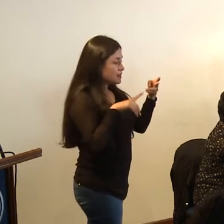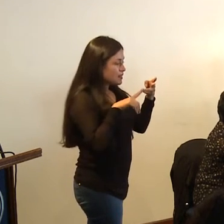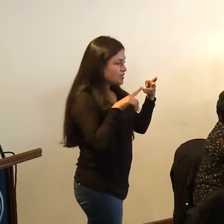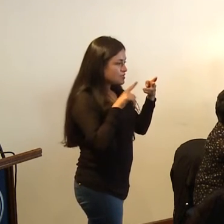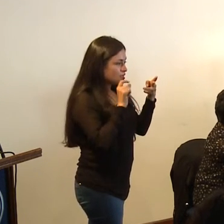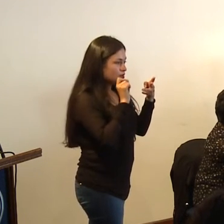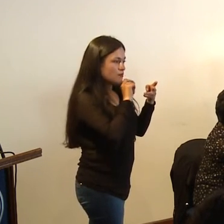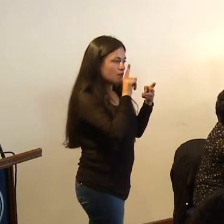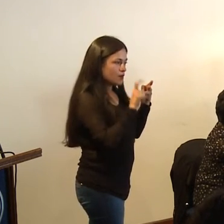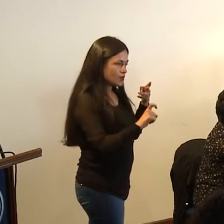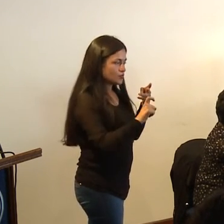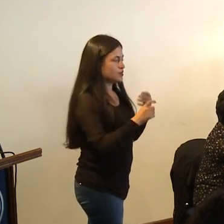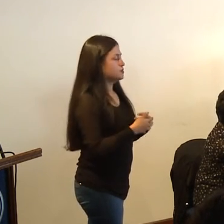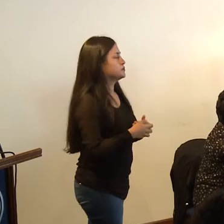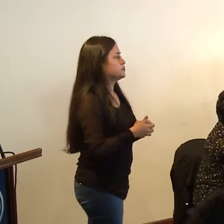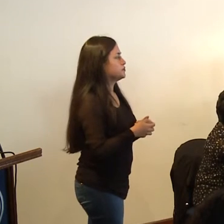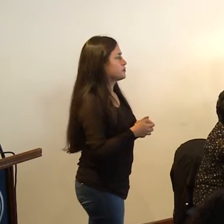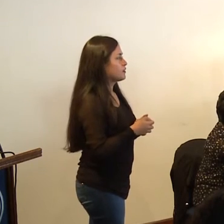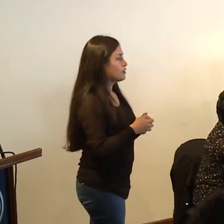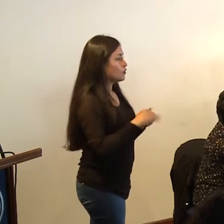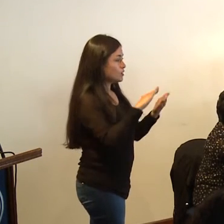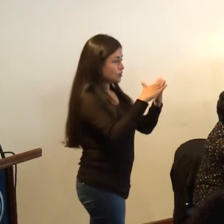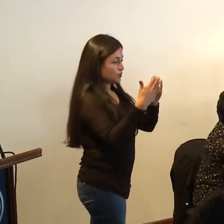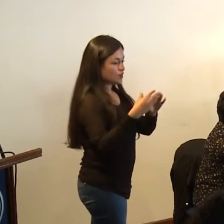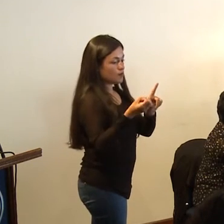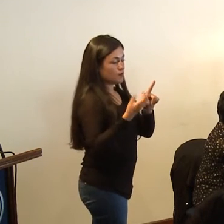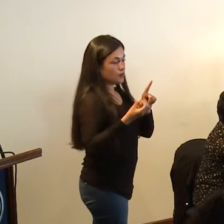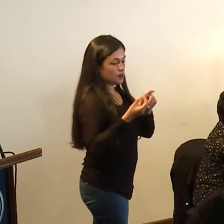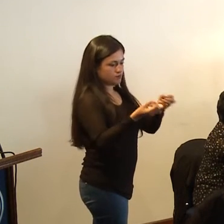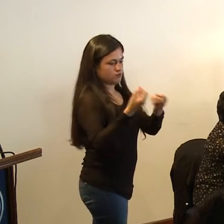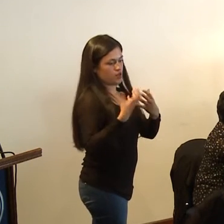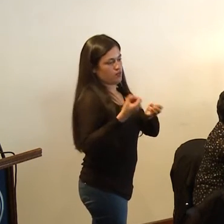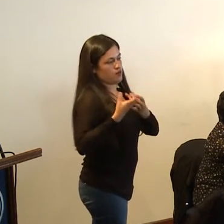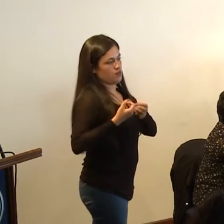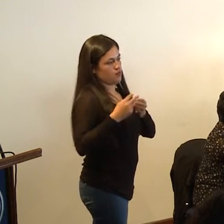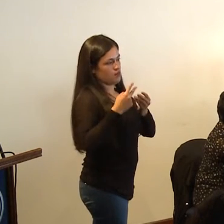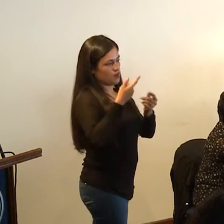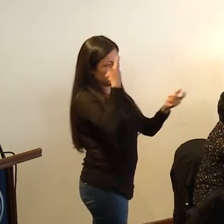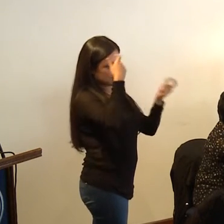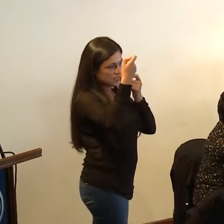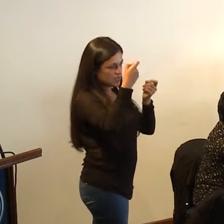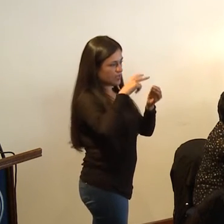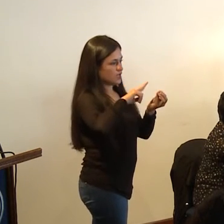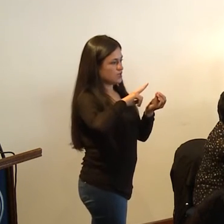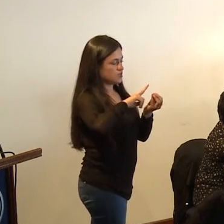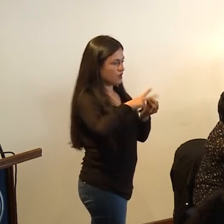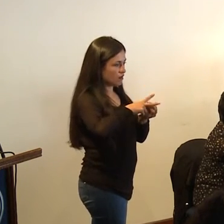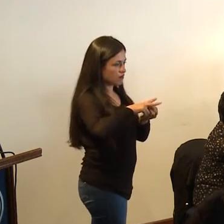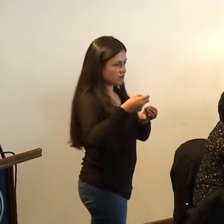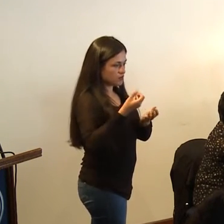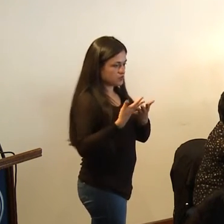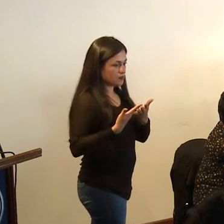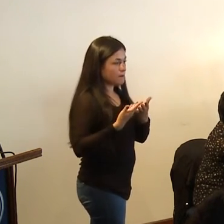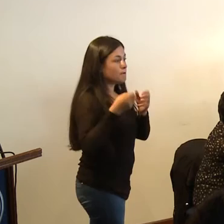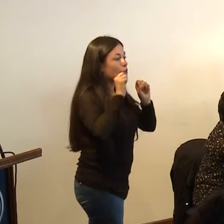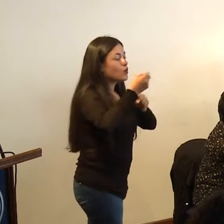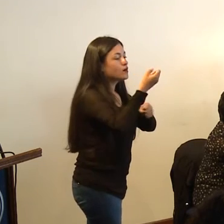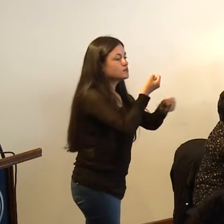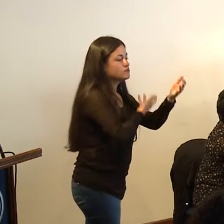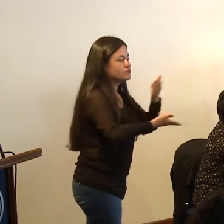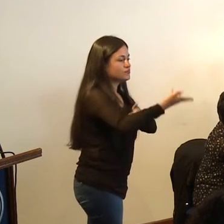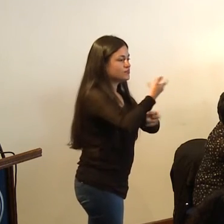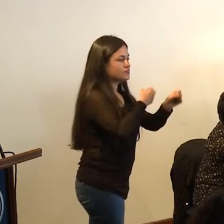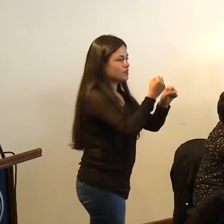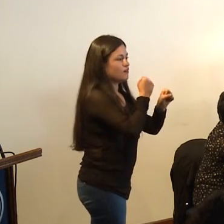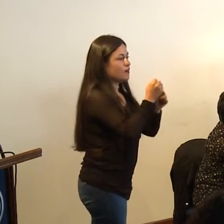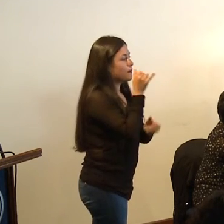herramientas precisamente para interactuar pedagógicamente. Ve ustedes, toda esta generación que se está formando como los